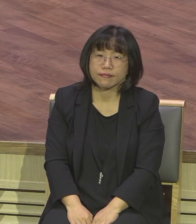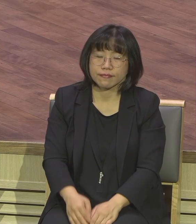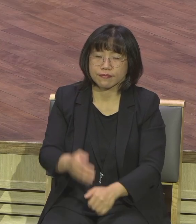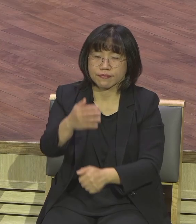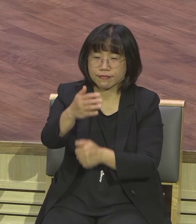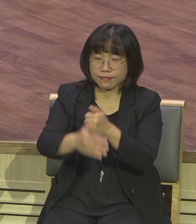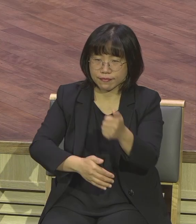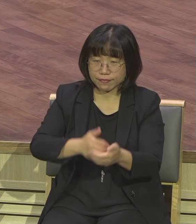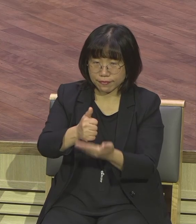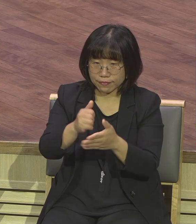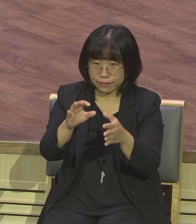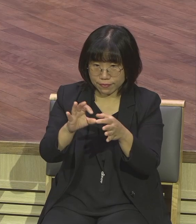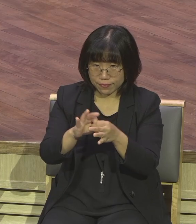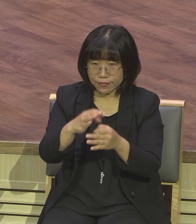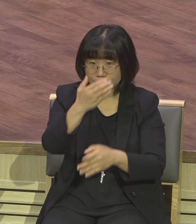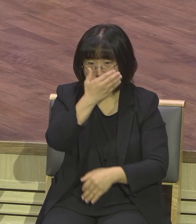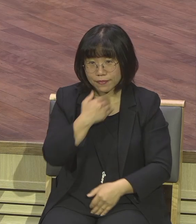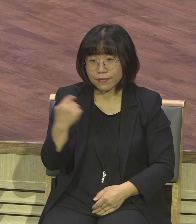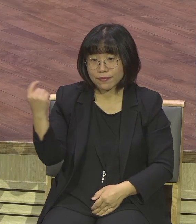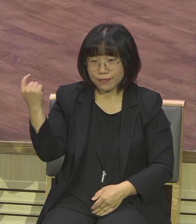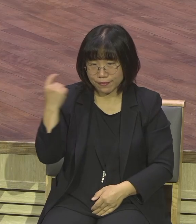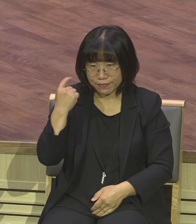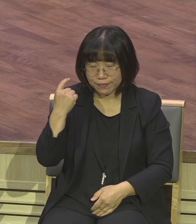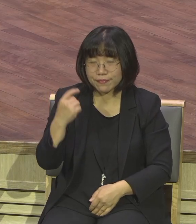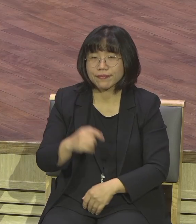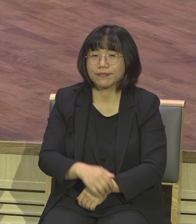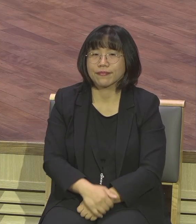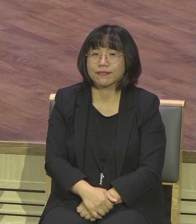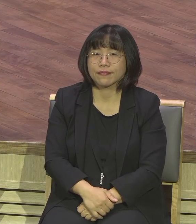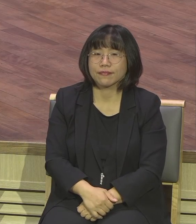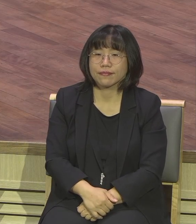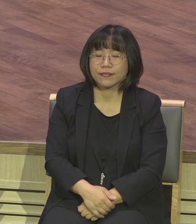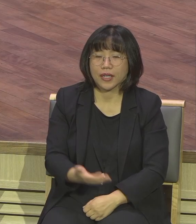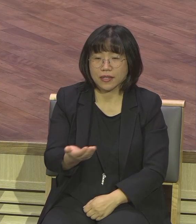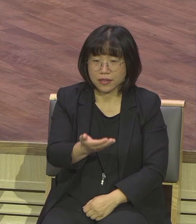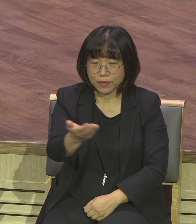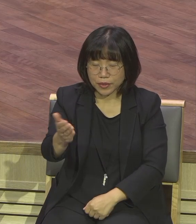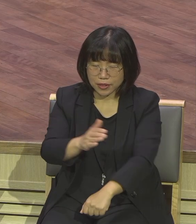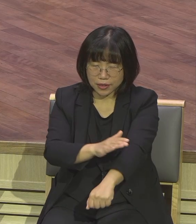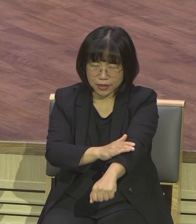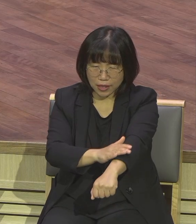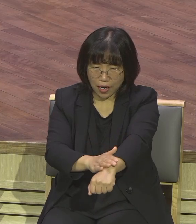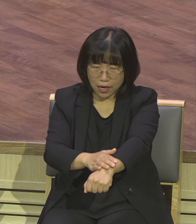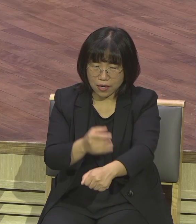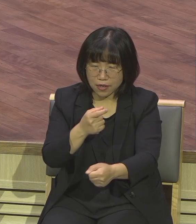하나님의 복음, 그 하나님의 복음, 다 여러분 체크를 잘 해놓으세요.